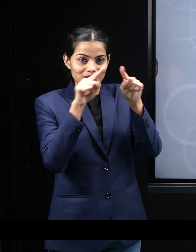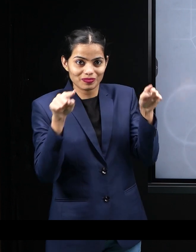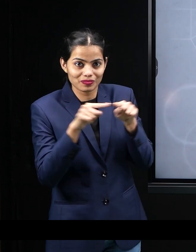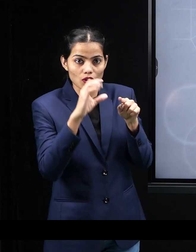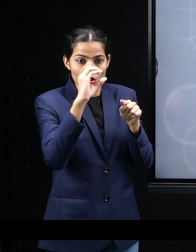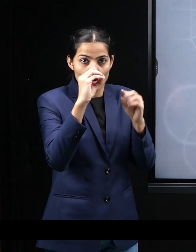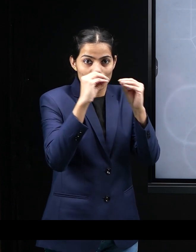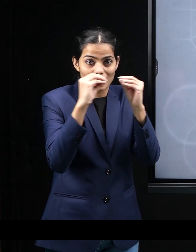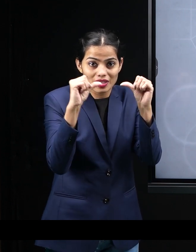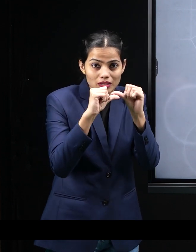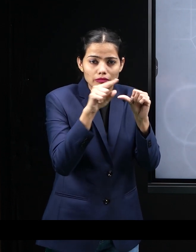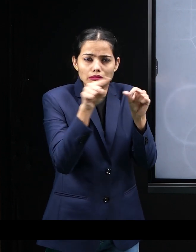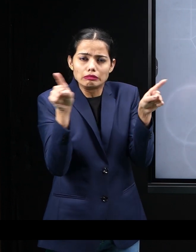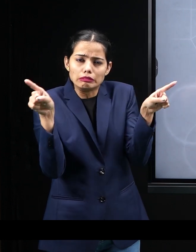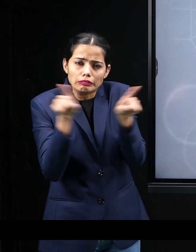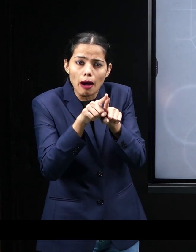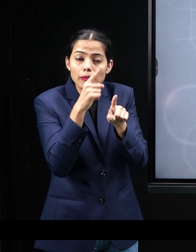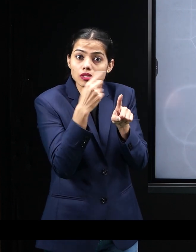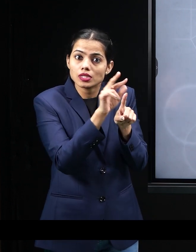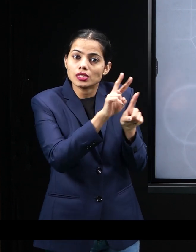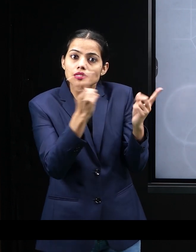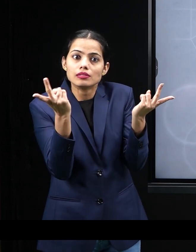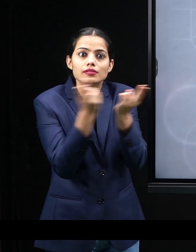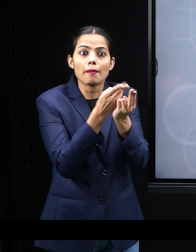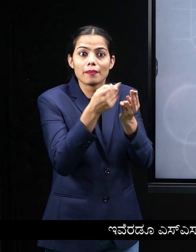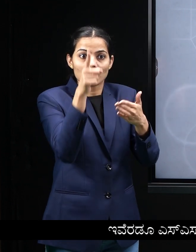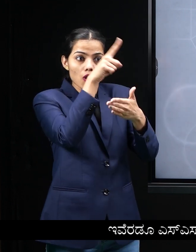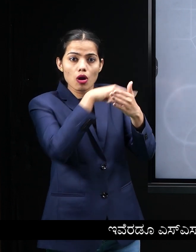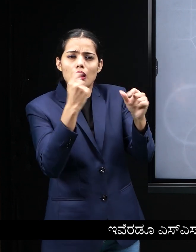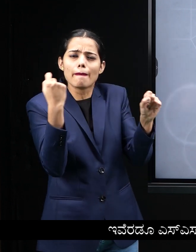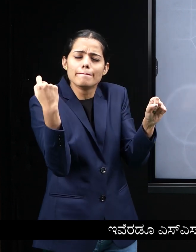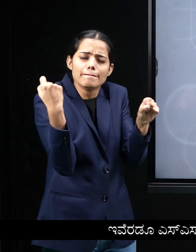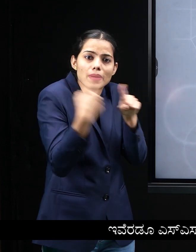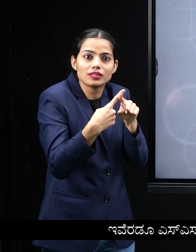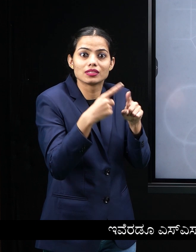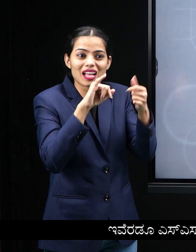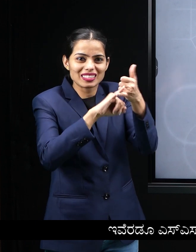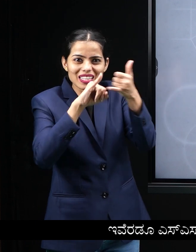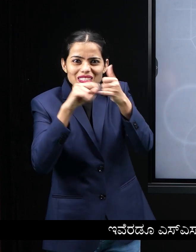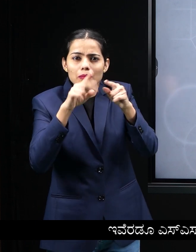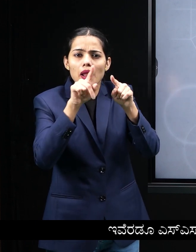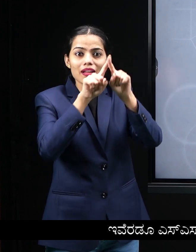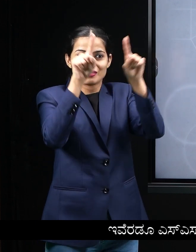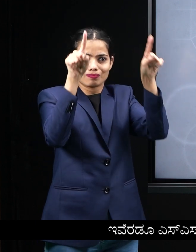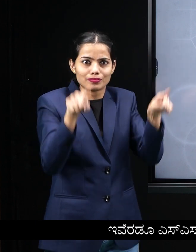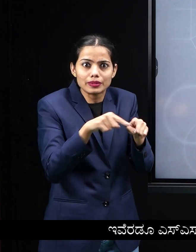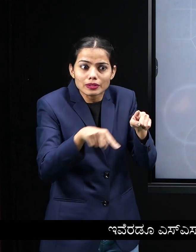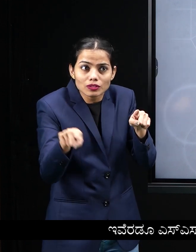ಆದ್ದರಿಂದ ಟ್ರಯಾಂಗಲ್ ಒಬಿಎ ಟ್ರಯಾಂಗಲ್ ಒಬಿಸಿ ಇವೆರಡು ಎಸ್ ಎಸ್ ಎಸ್ ಸೈಡ್ ಸೈಡ್